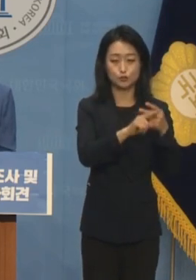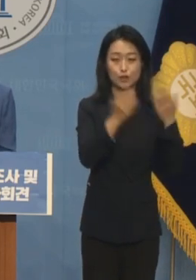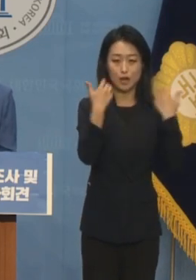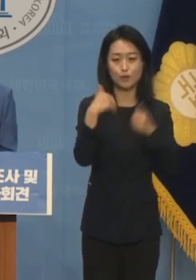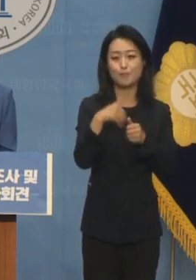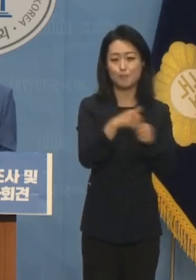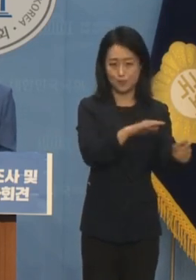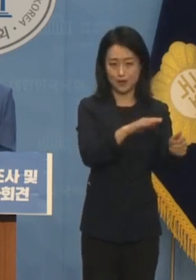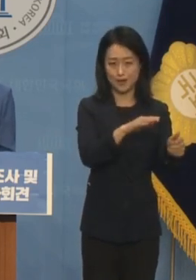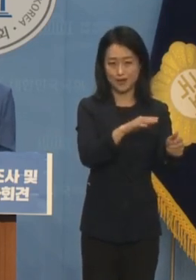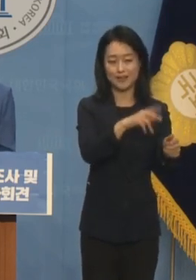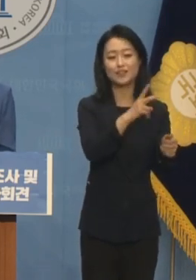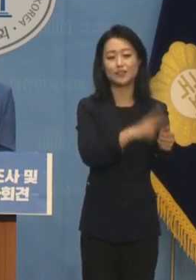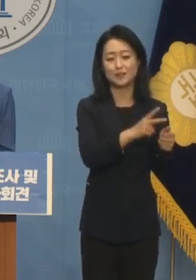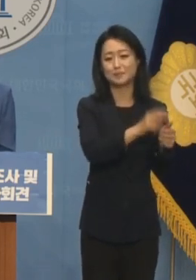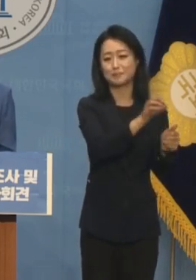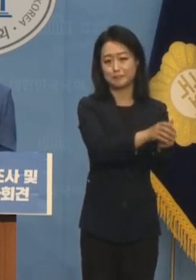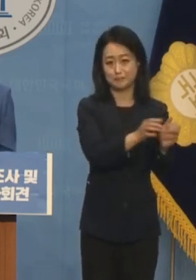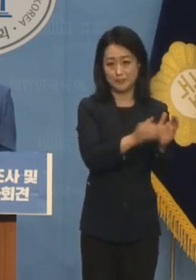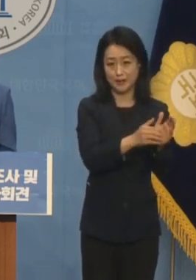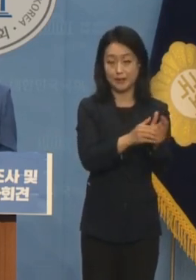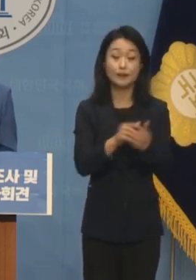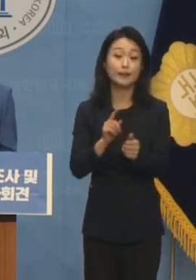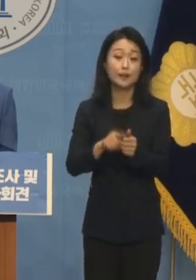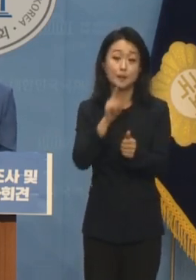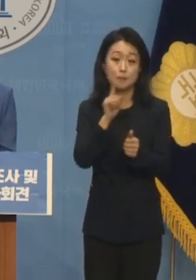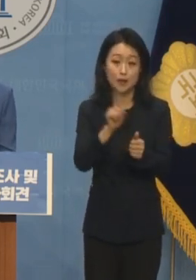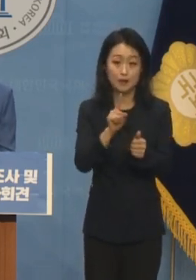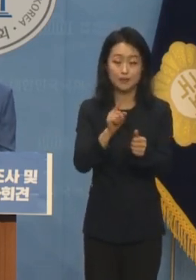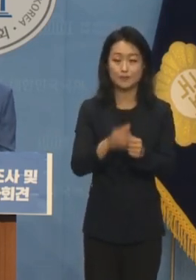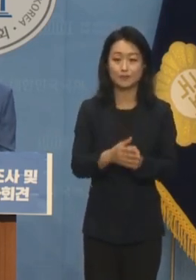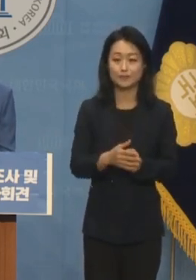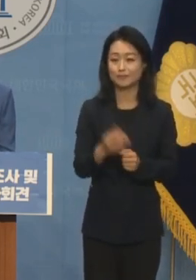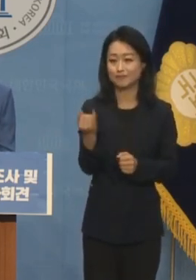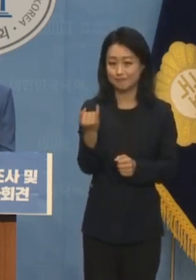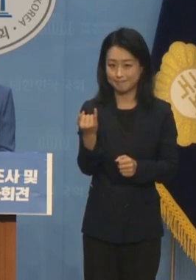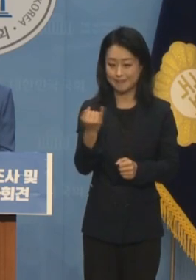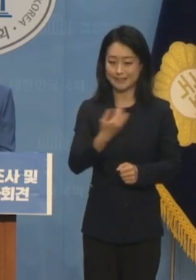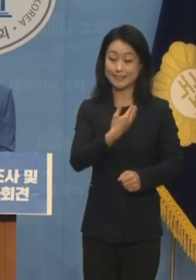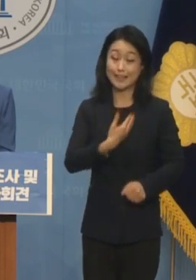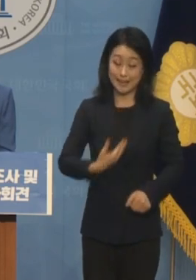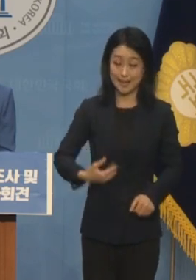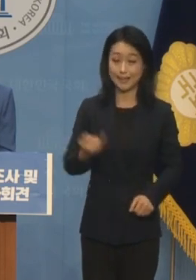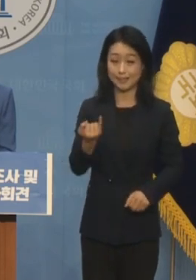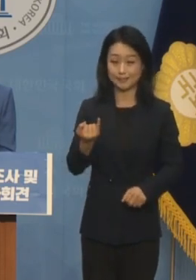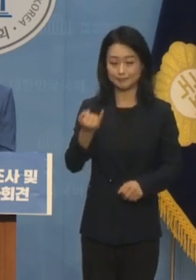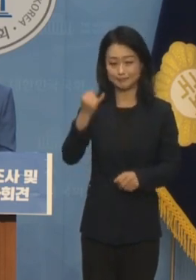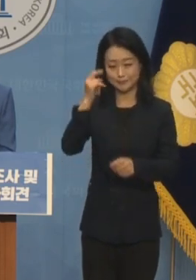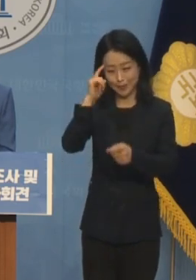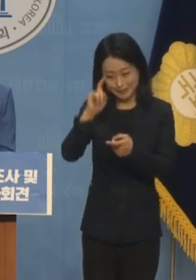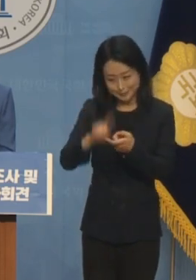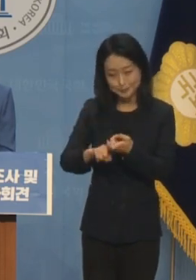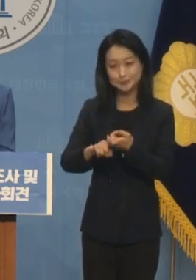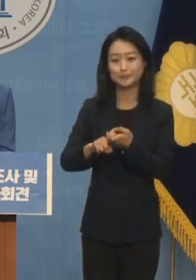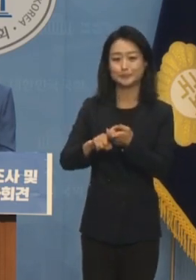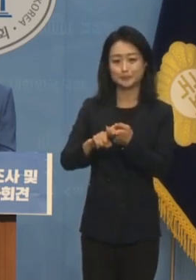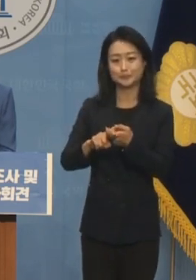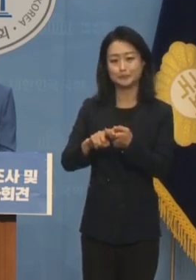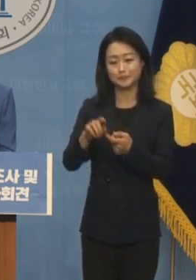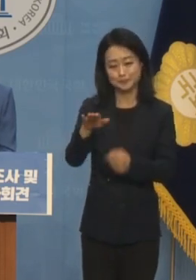확인되었습니다. 이에 대해 박 신임 회장은 특정 학생에게 각별한 관심을 갖고 지도를 한